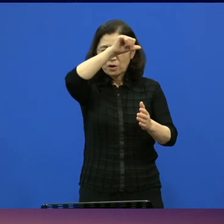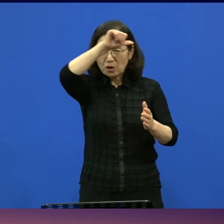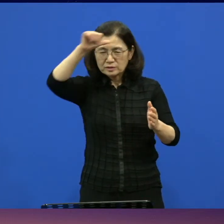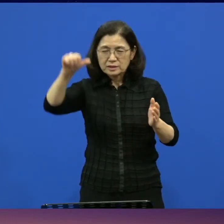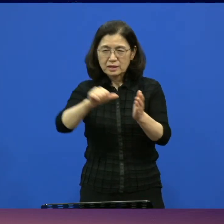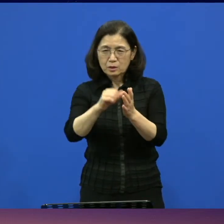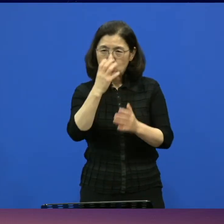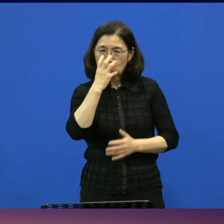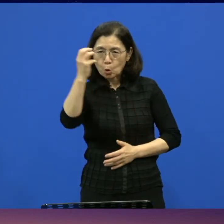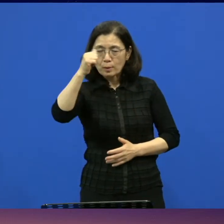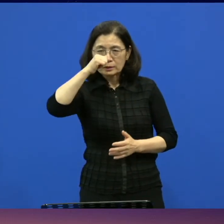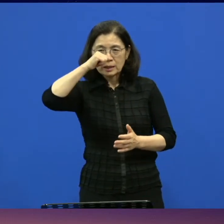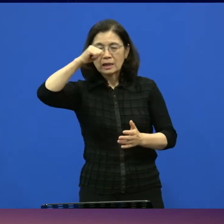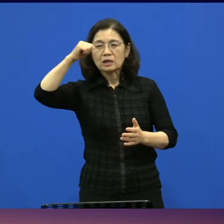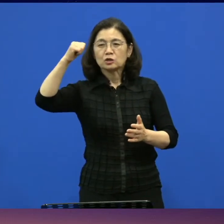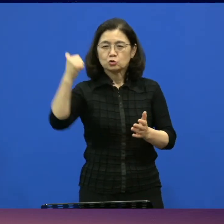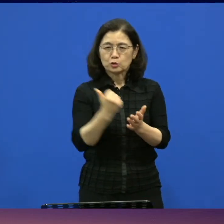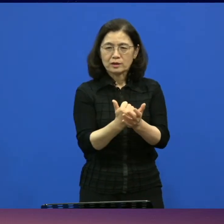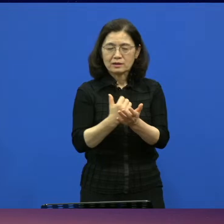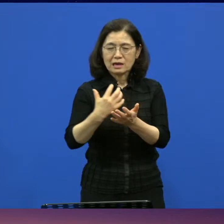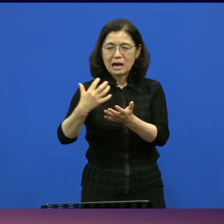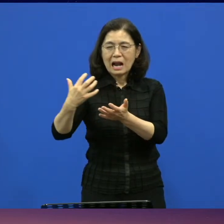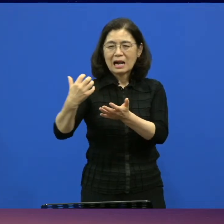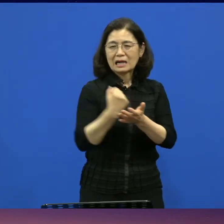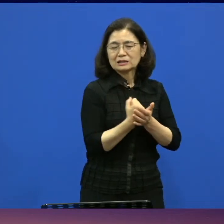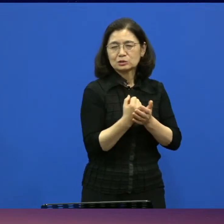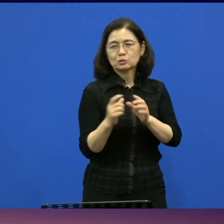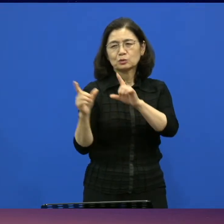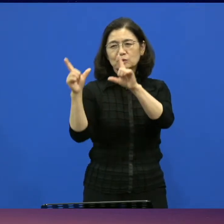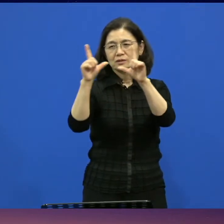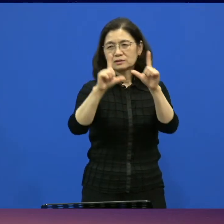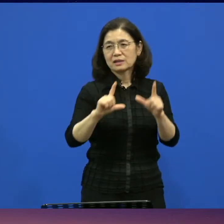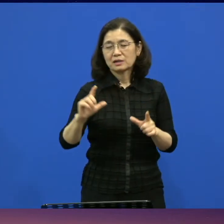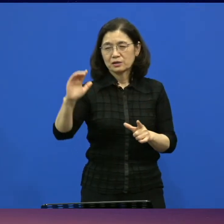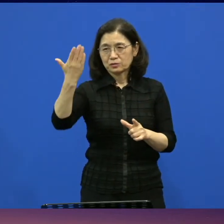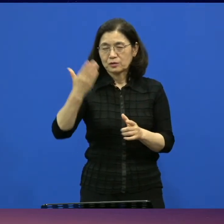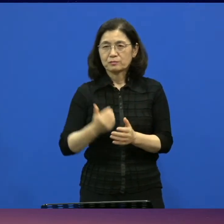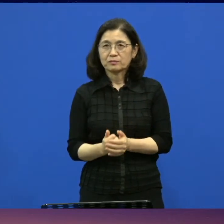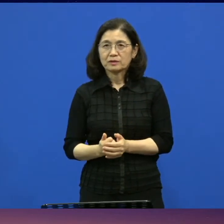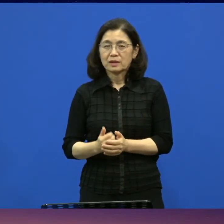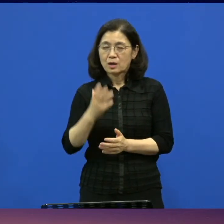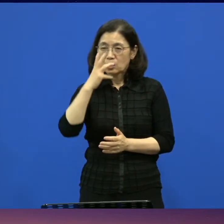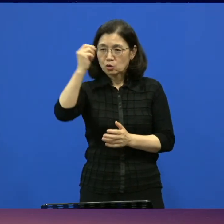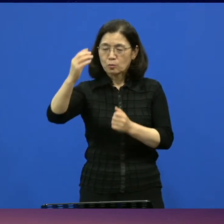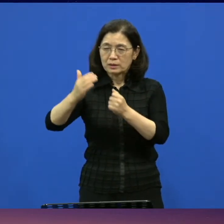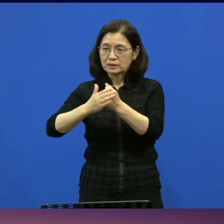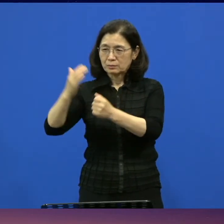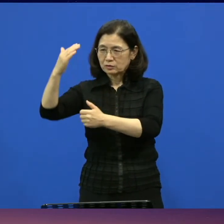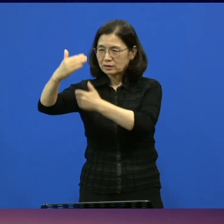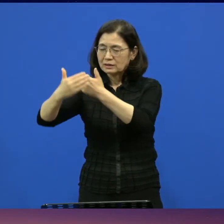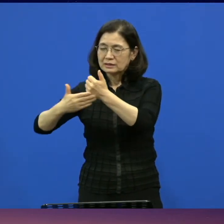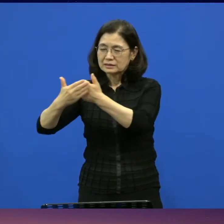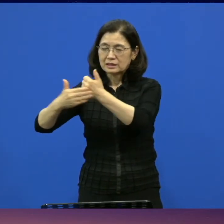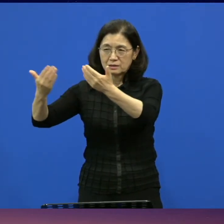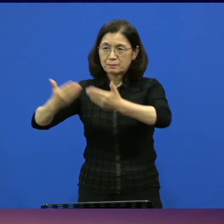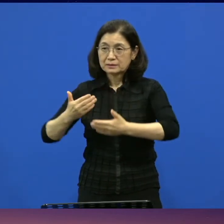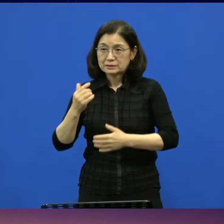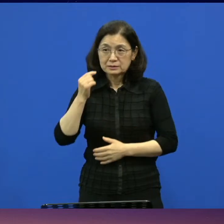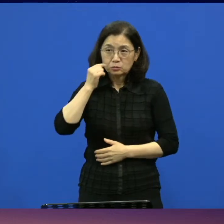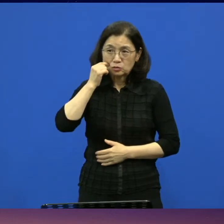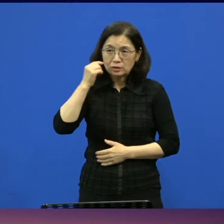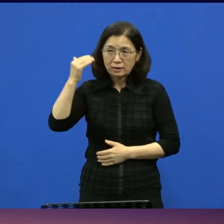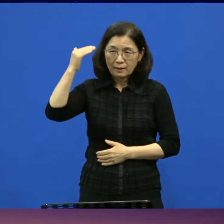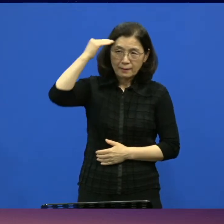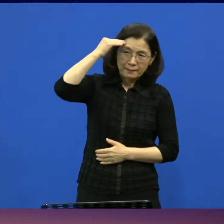거예요. 그게 우리를 불행하게 하고, 이게 하나님을 만나지 못하게 하고, 은혜를 못 받게 하고, 내 삶의 변화를